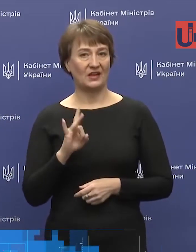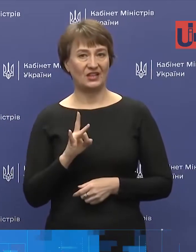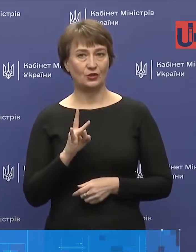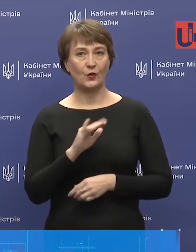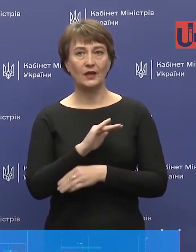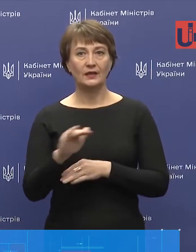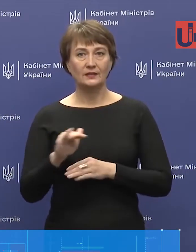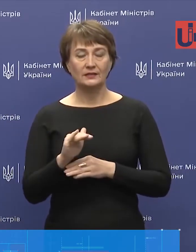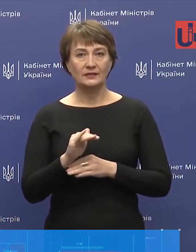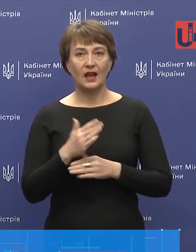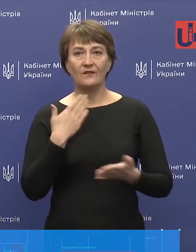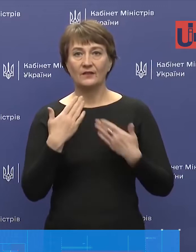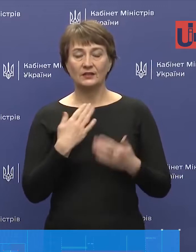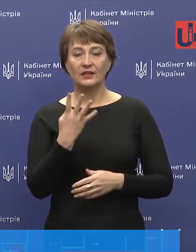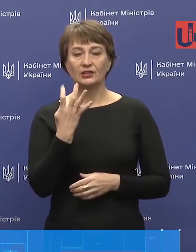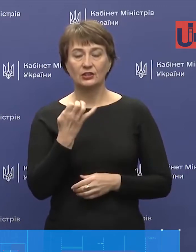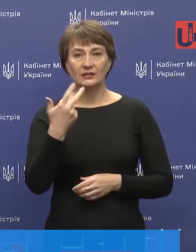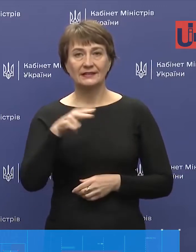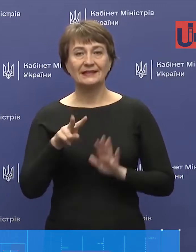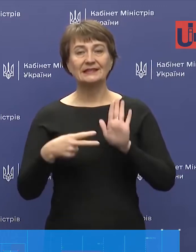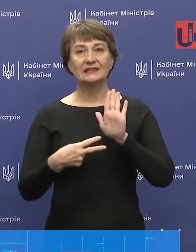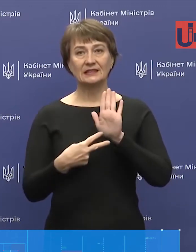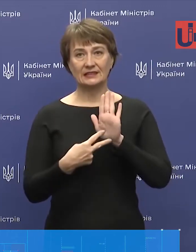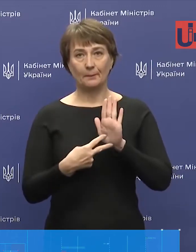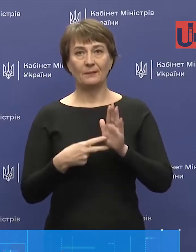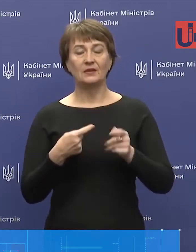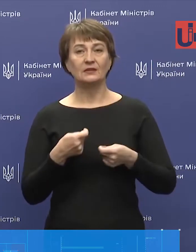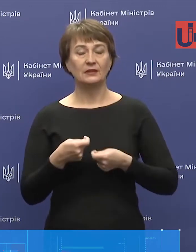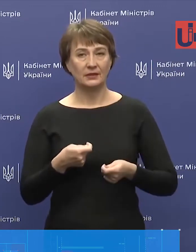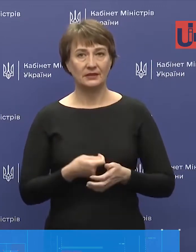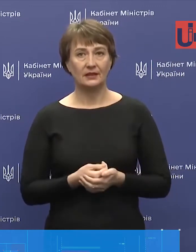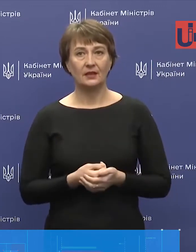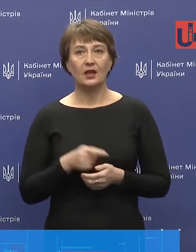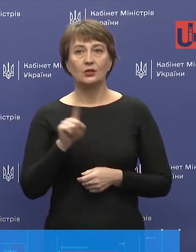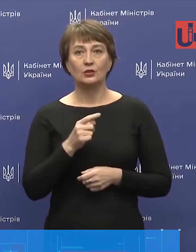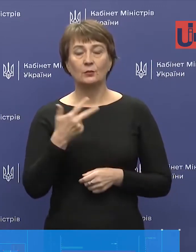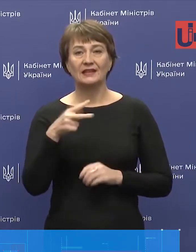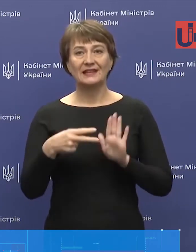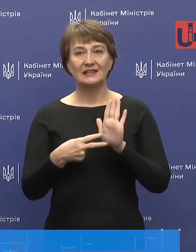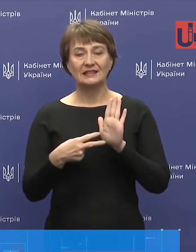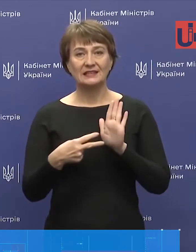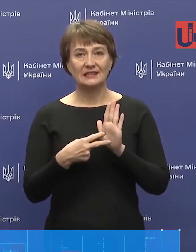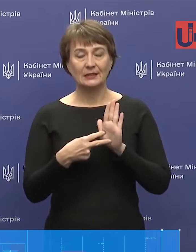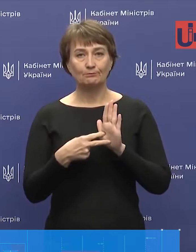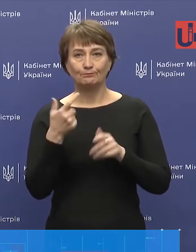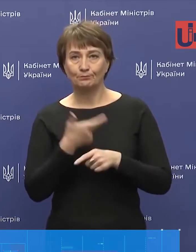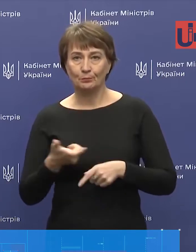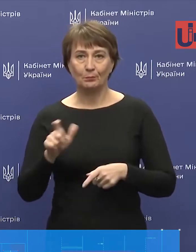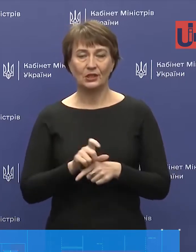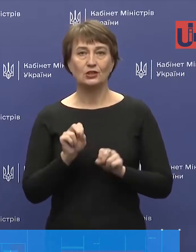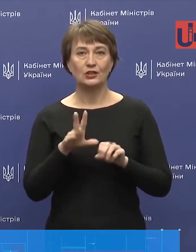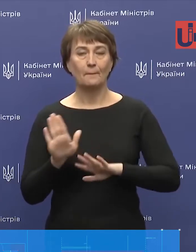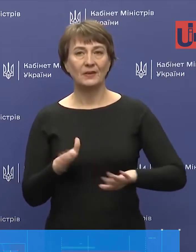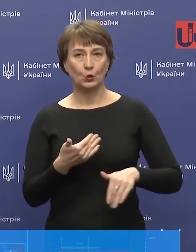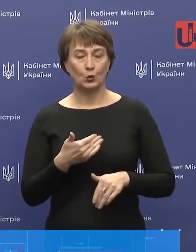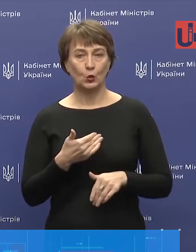епідемічної небезпеки всього відноситься 437 адміністративних одиниць, що на 37 більше, ніж минулого тижня.